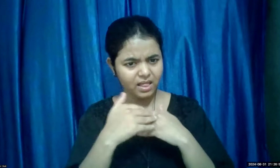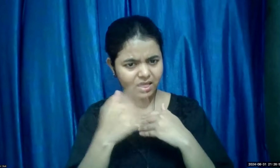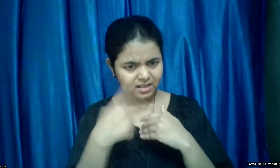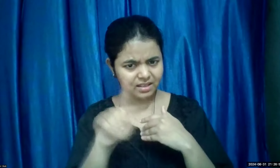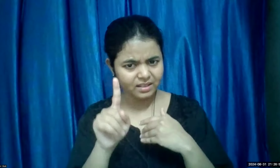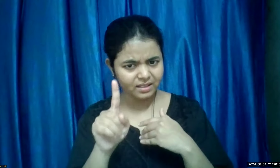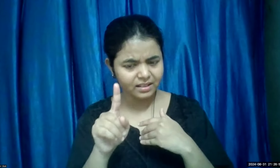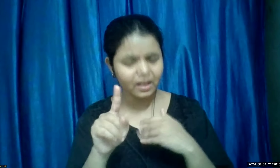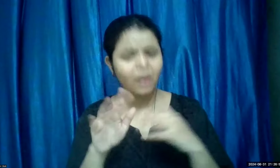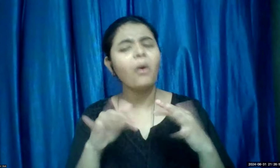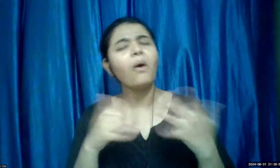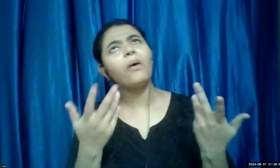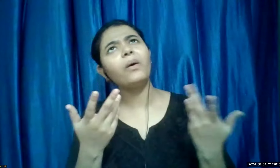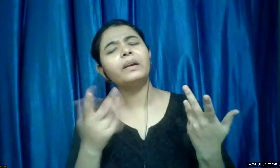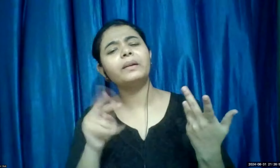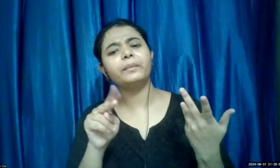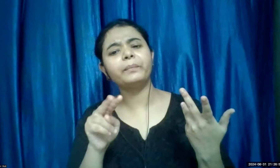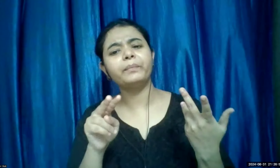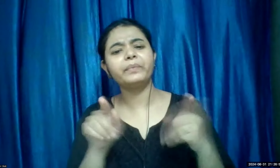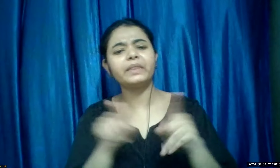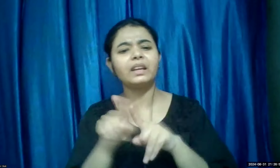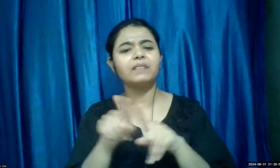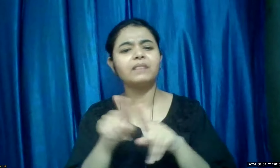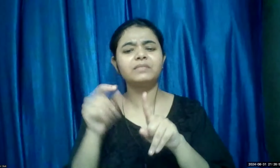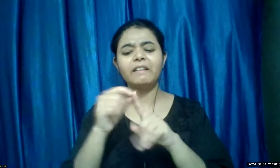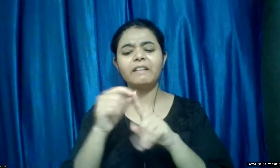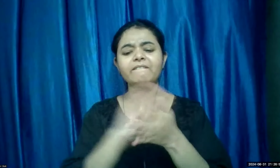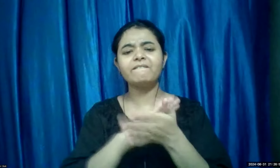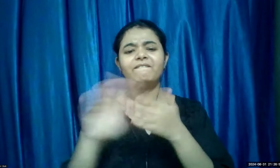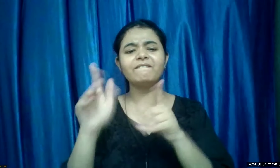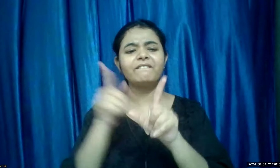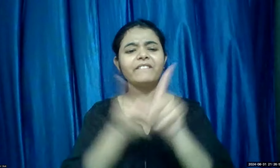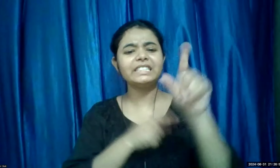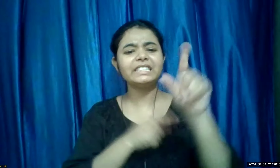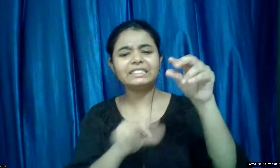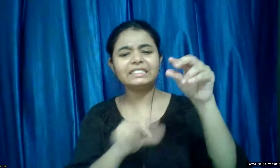या कोई फिजिक्स का फॉर्मूला याद ना होना कोई अज्ञान।